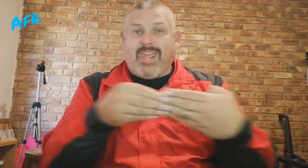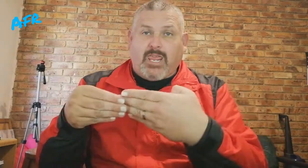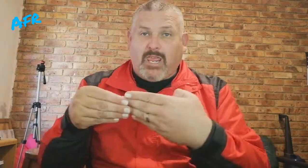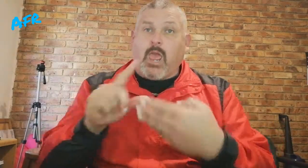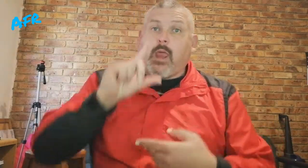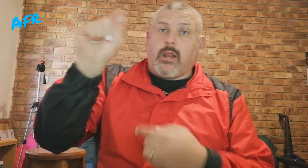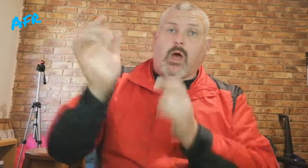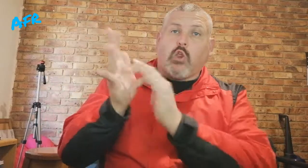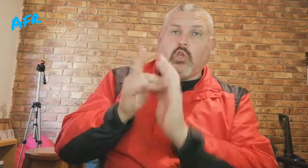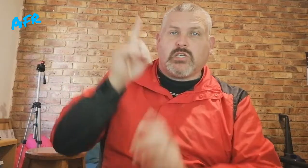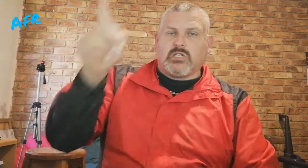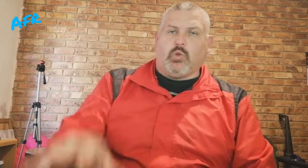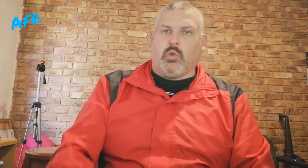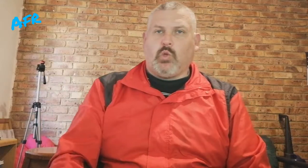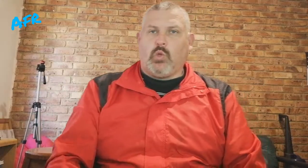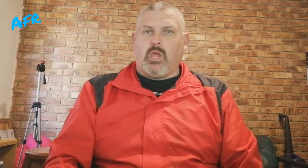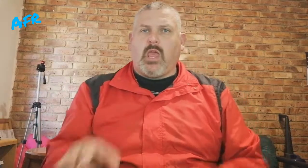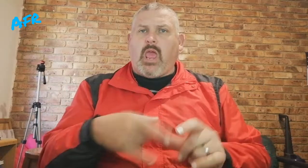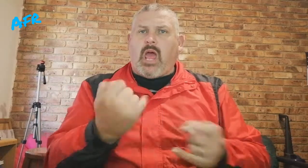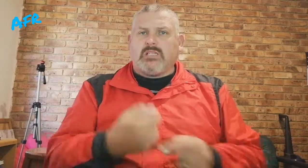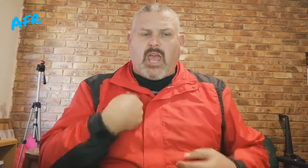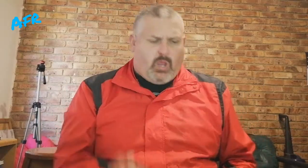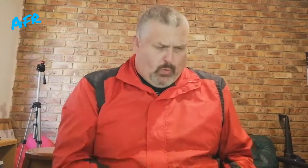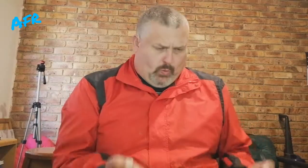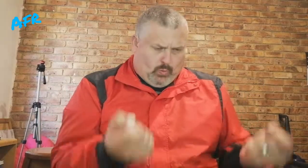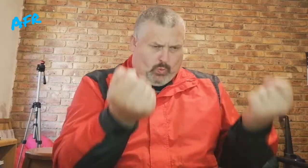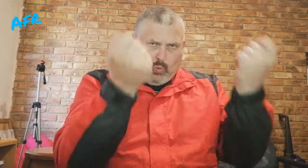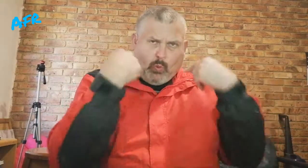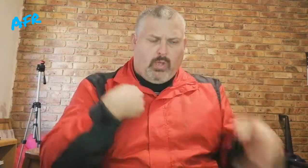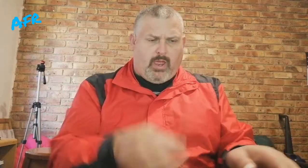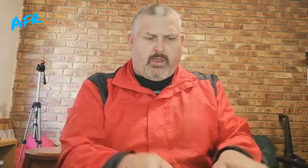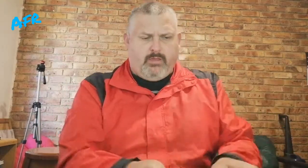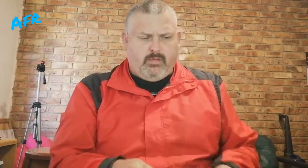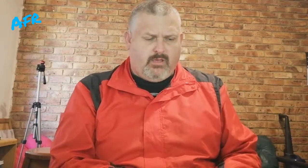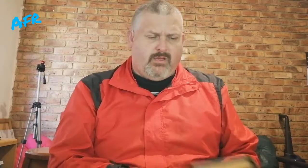lei na Jesus toe. As ek